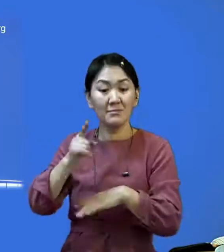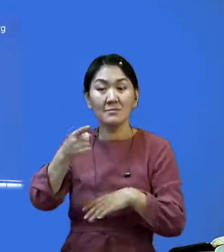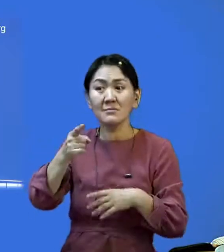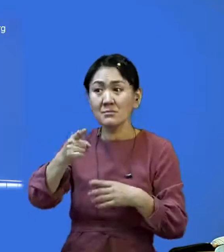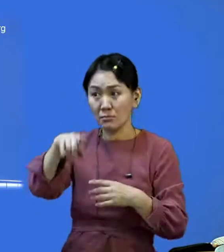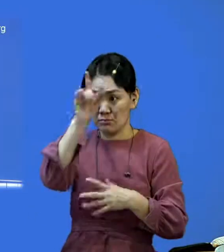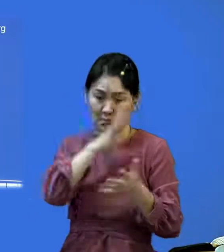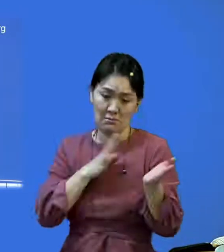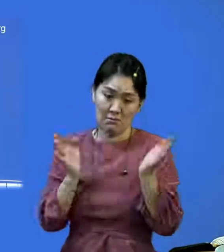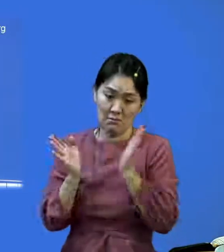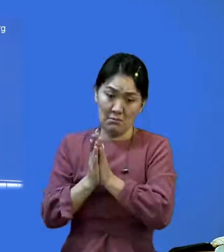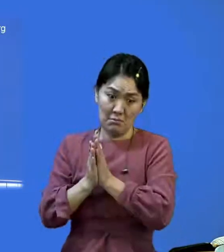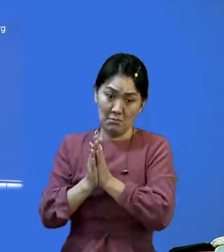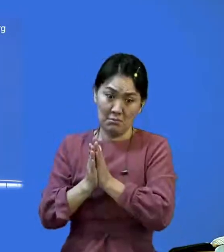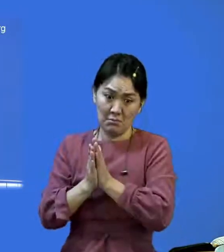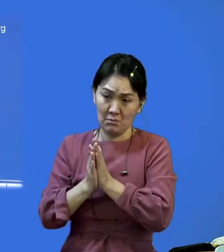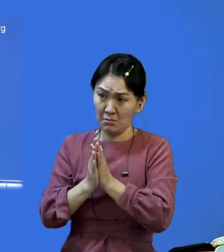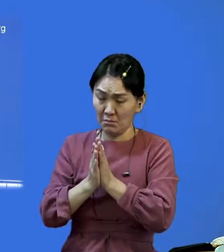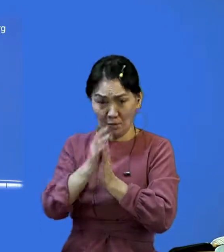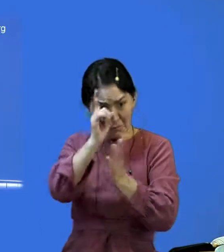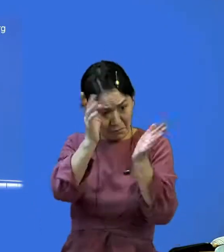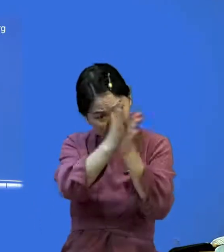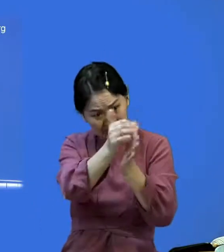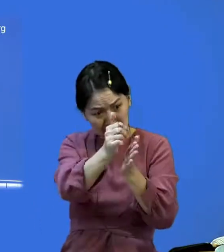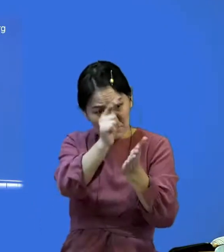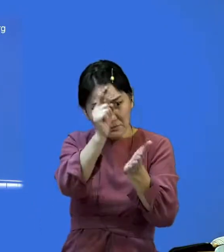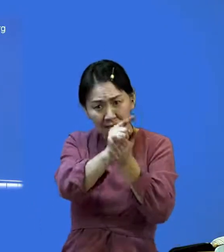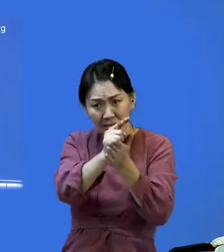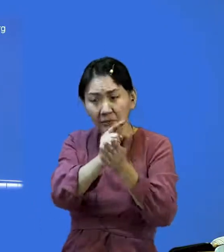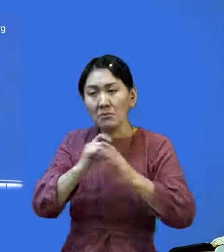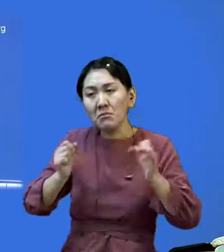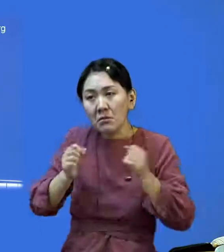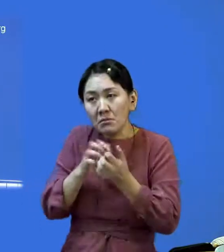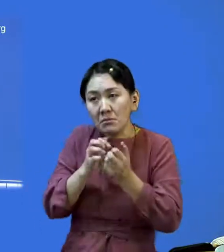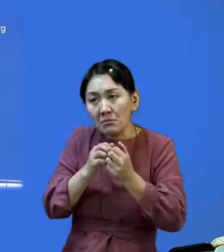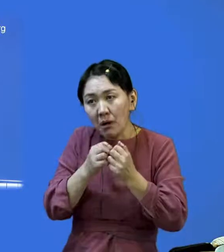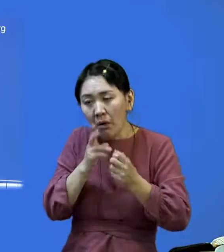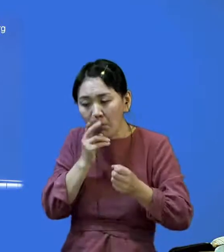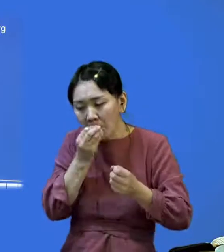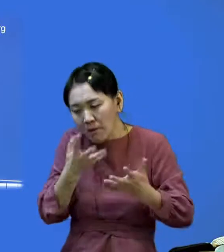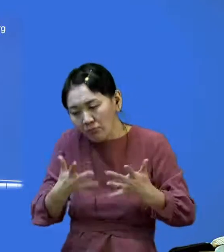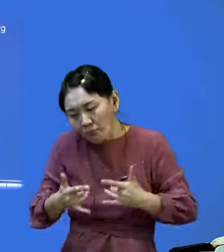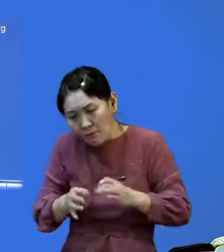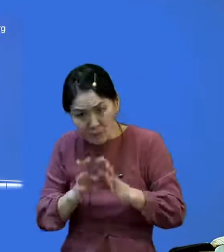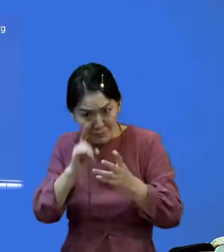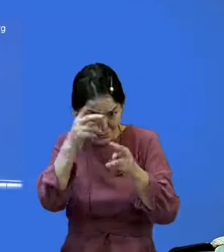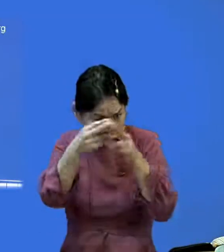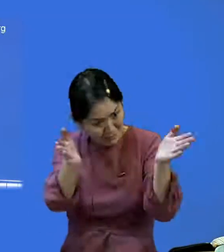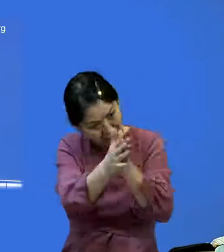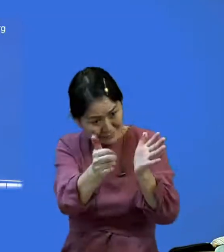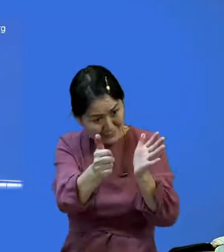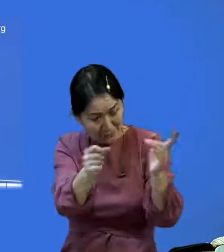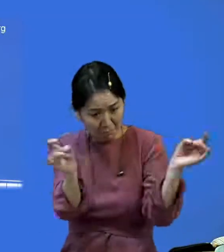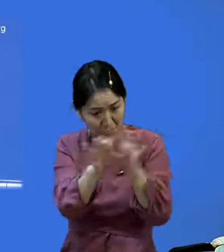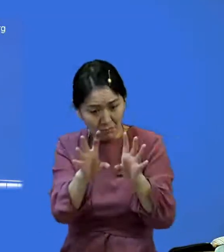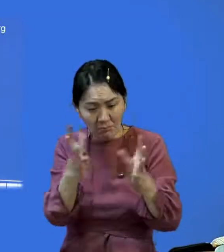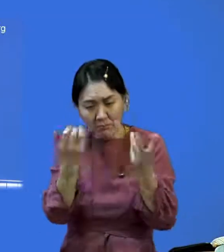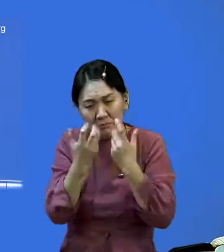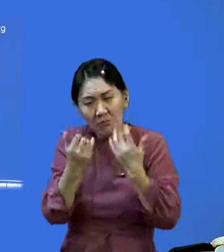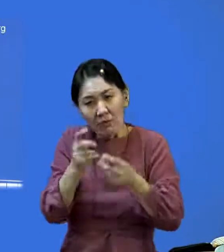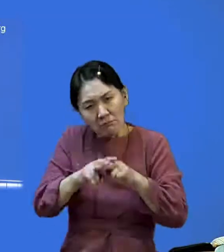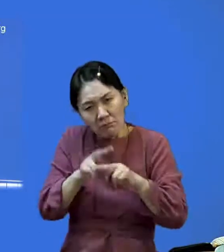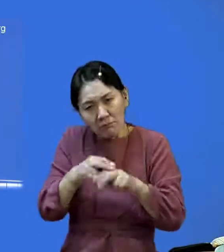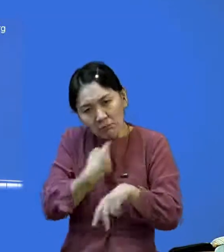Бурхан хамт орчин байхад яахлаараа ингэж тийм ээ даарч хурч идэж уу чадахгүй тийм ээ олон удаа